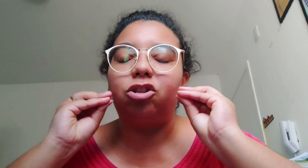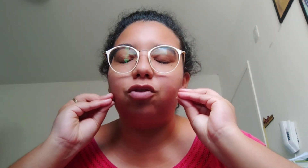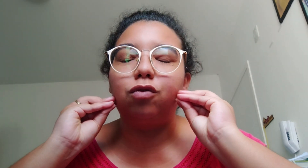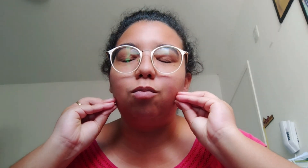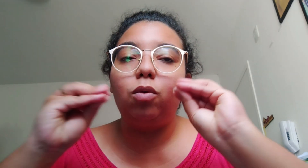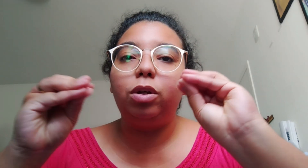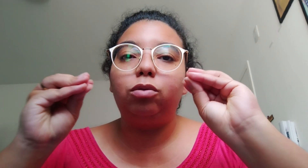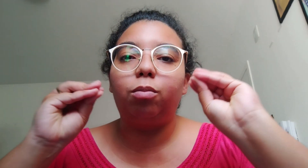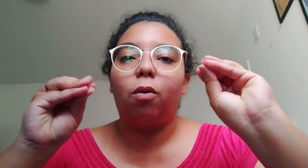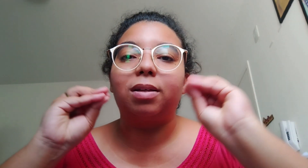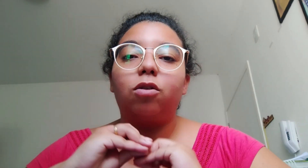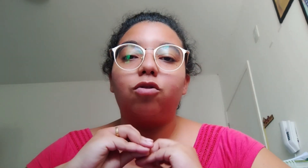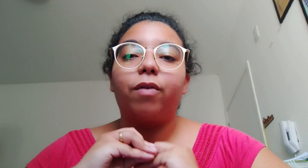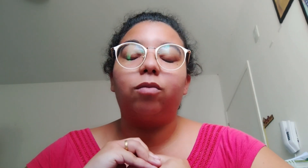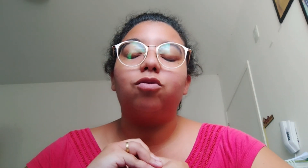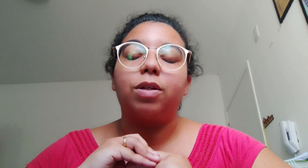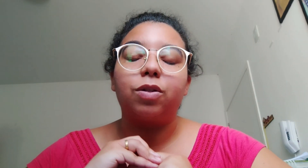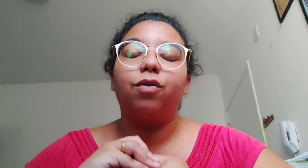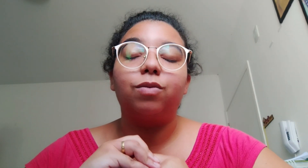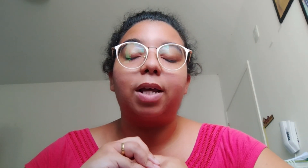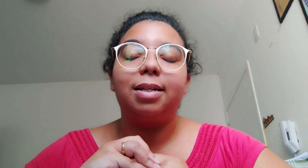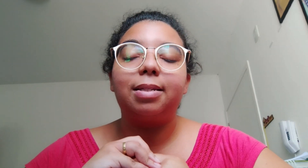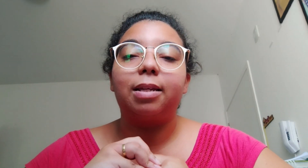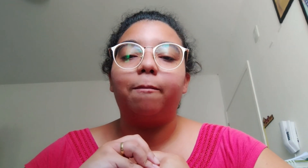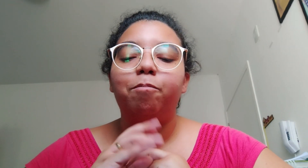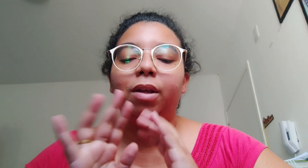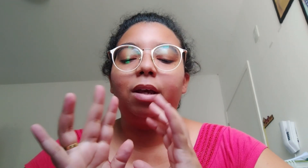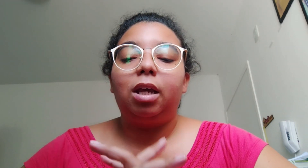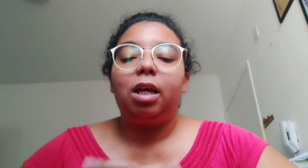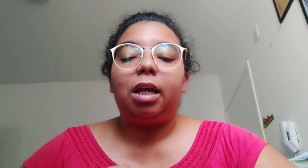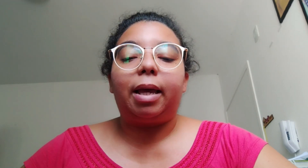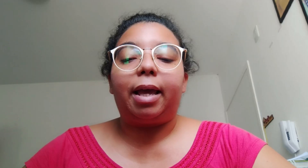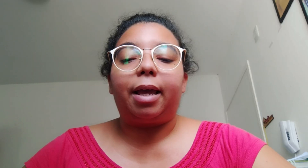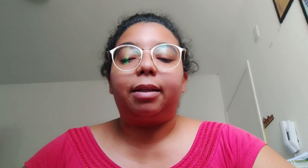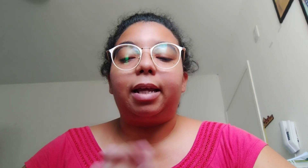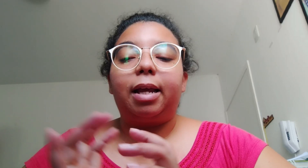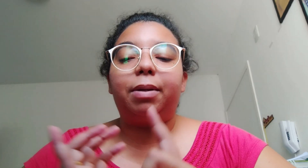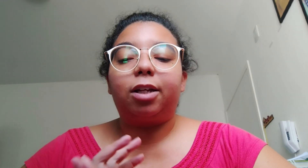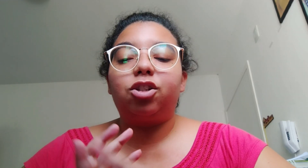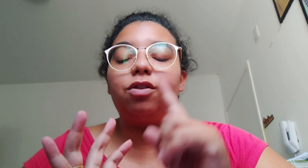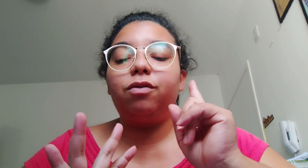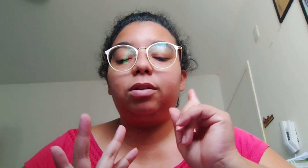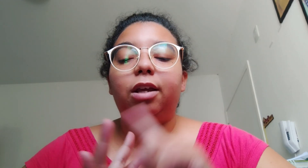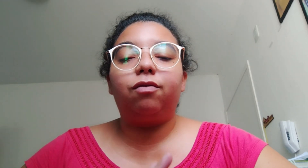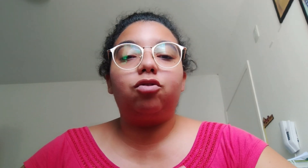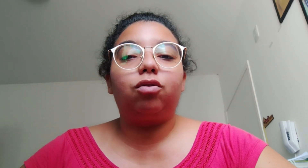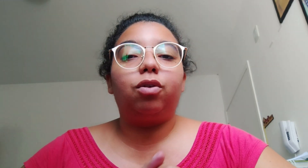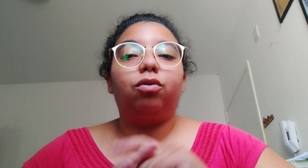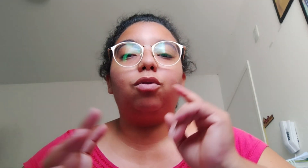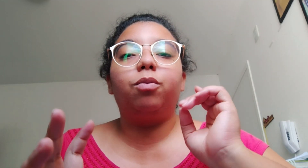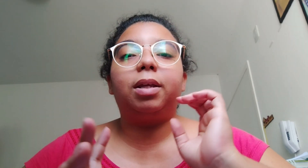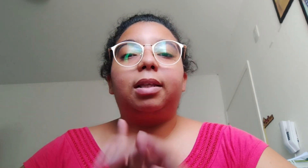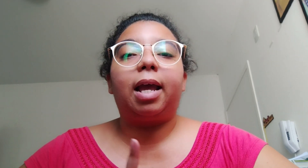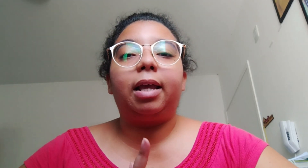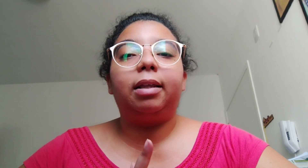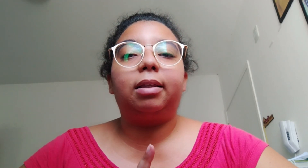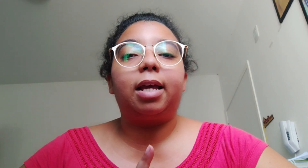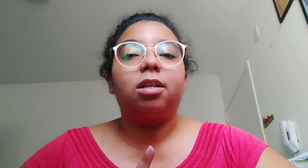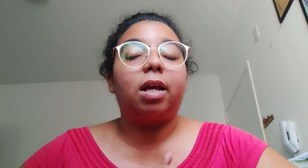aplicativo muito bom. Assim que eu tiver condições, eu vou usar ele sim. Tem aplicativo, tem vídeo no YouTube, tem